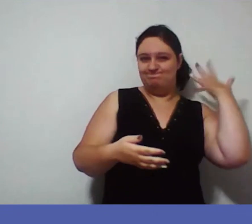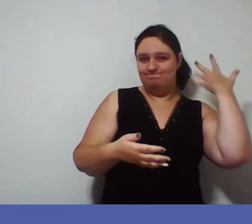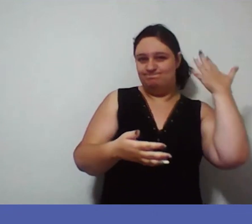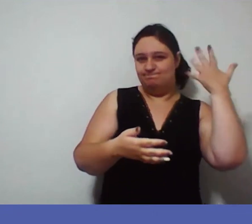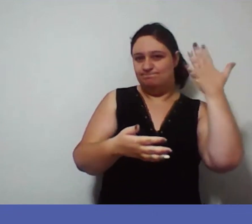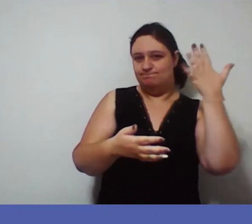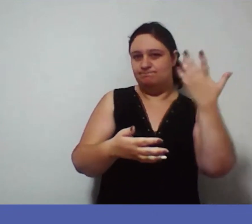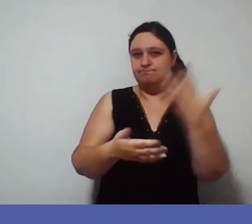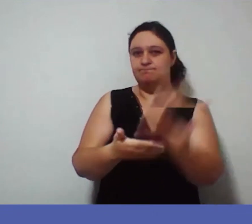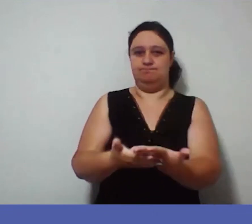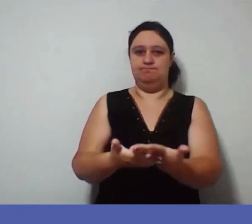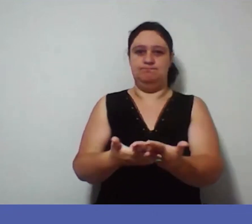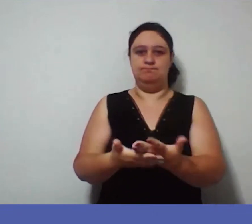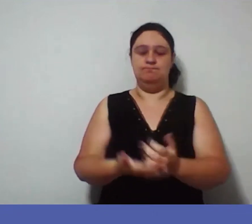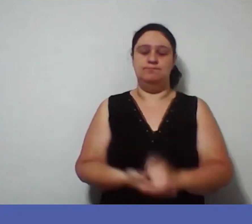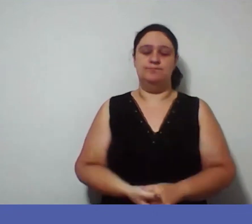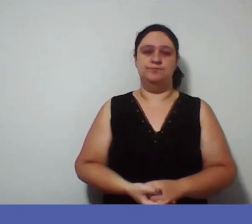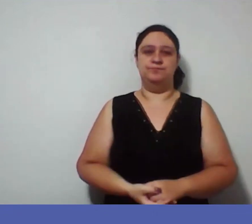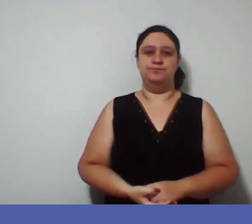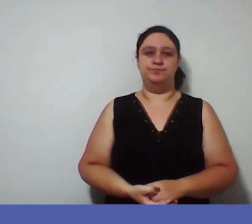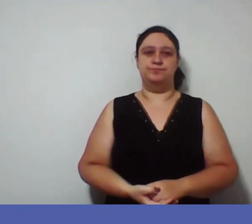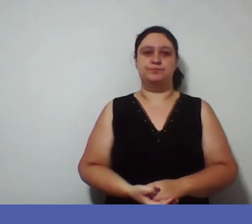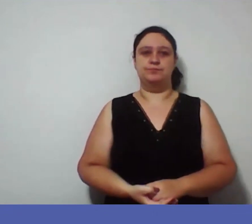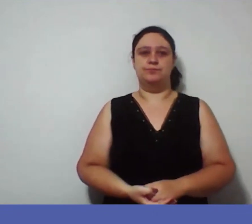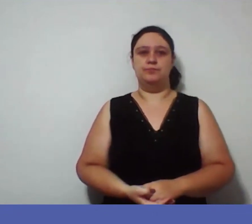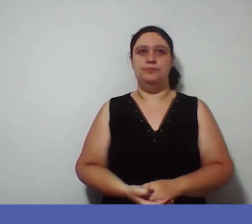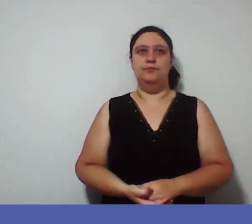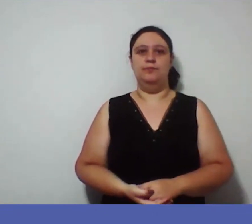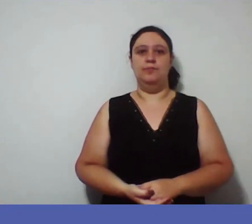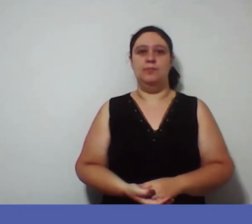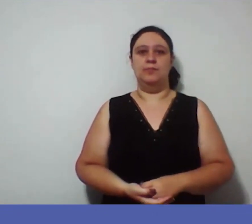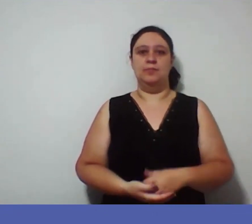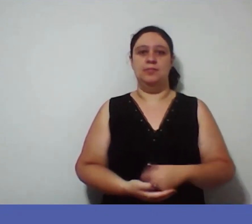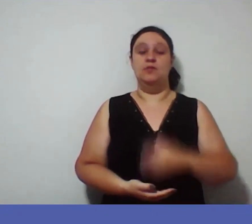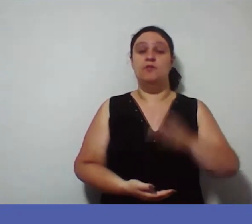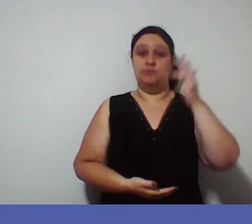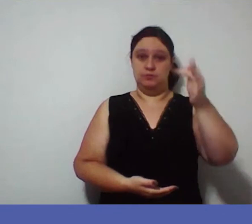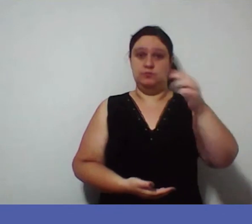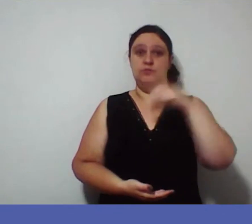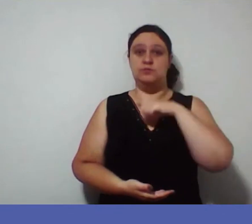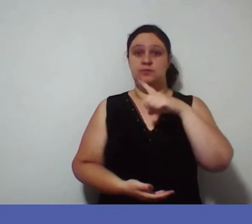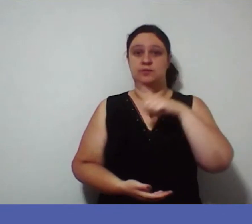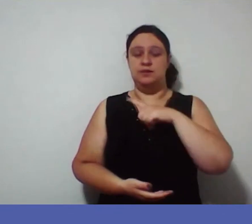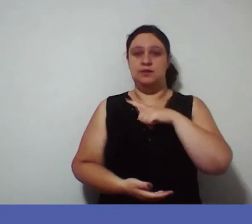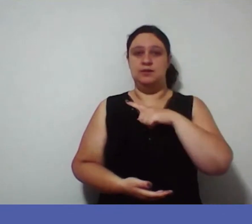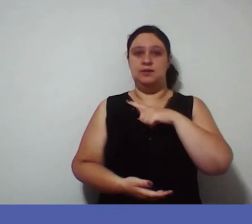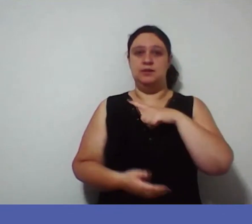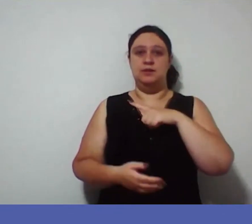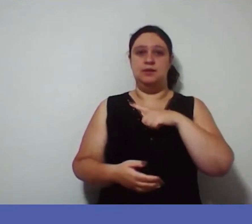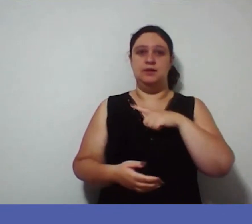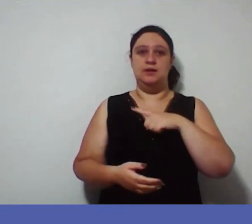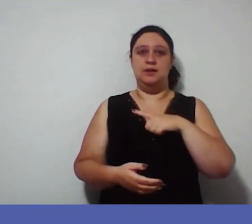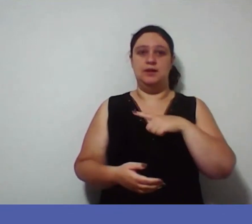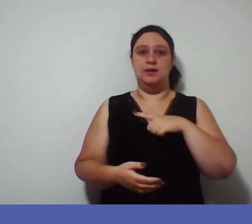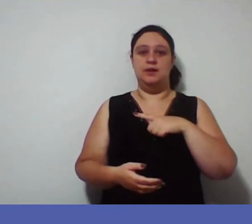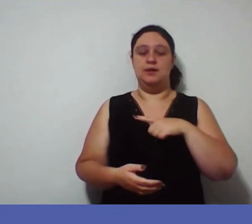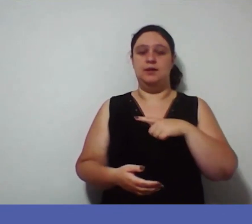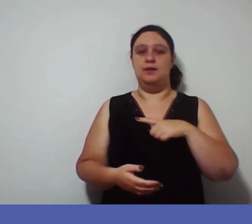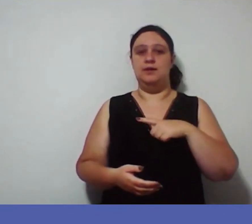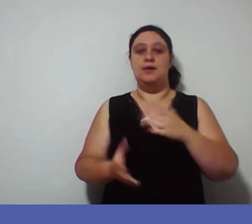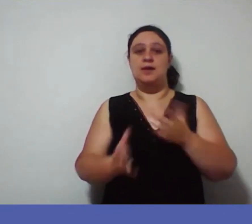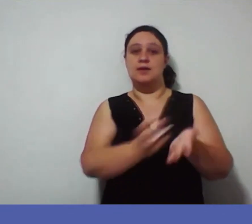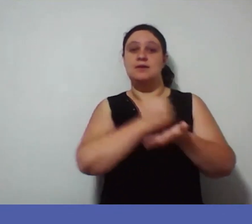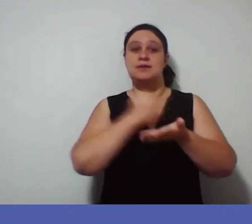antiguidade. Chegarão os tempos da regeneração, os tempos de refrigério, irmão, da restauração de todas